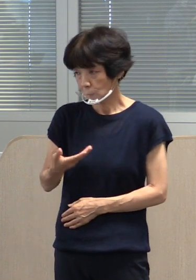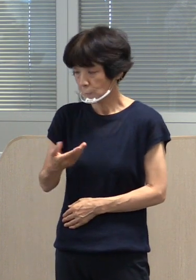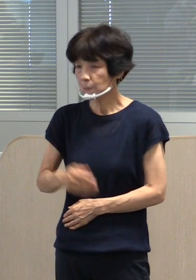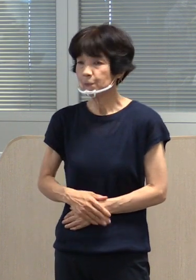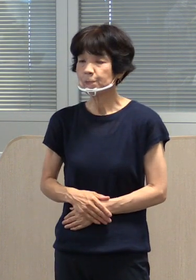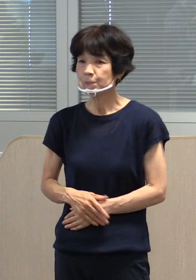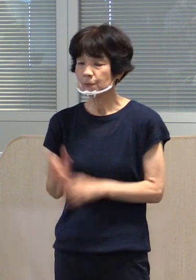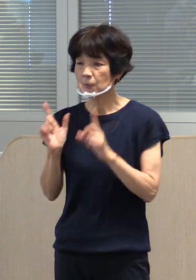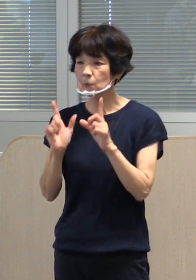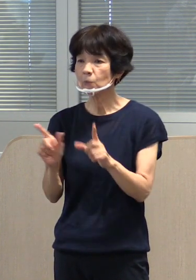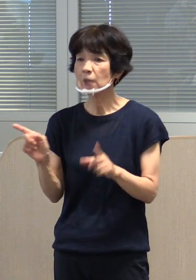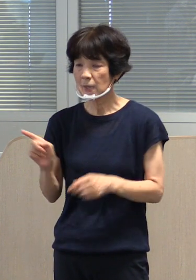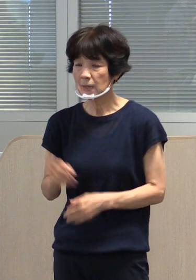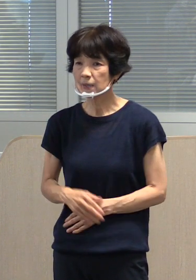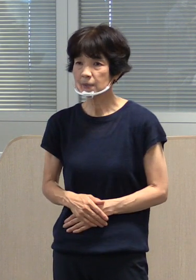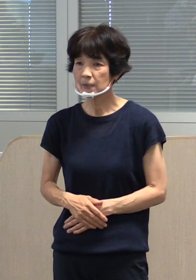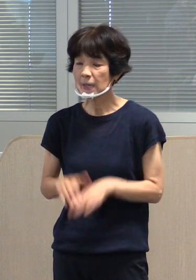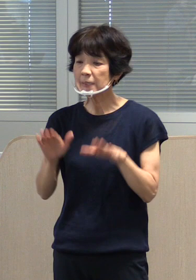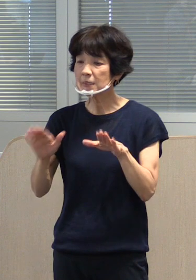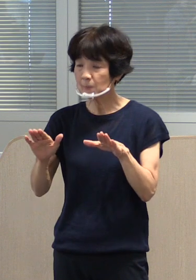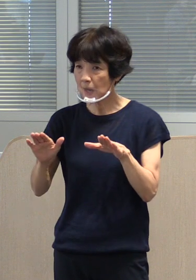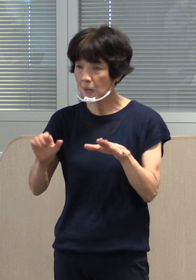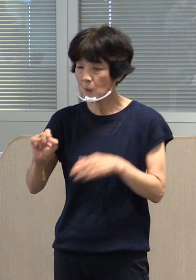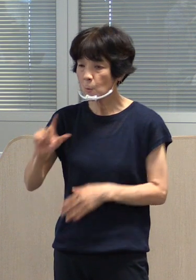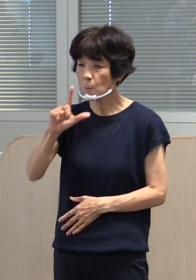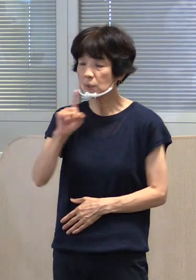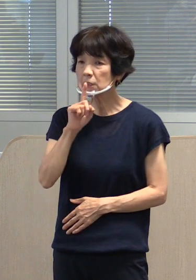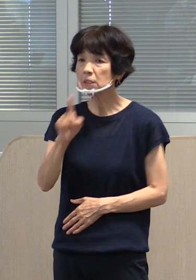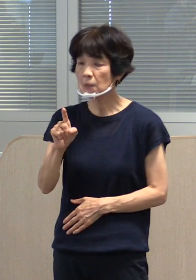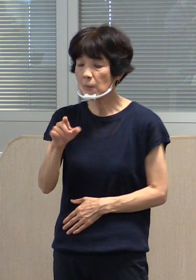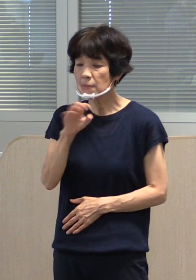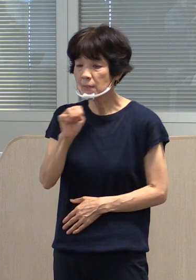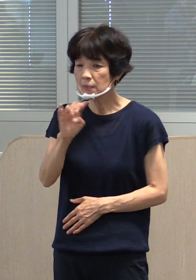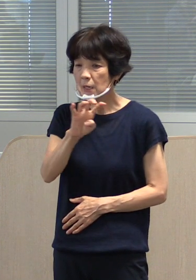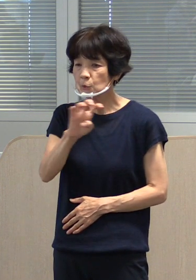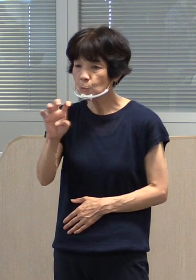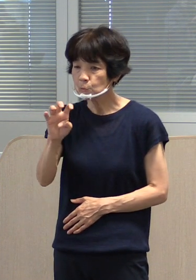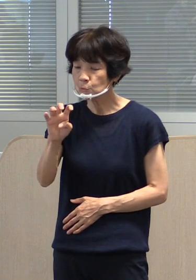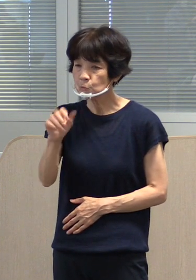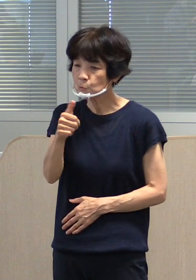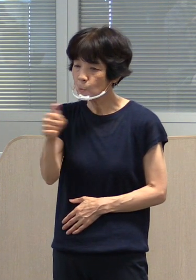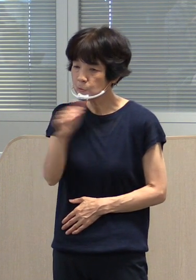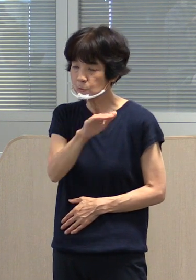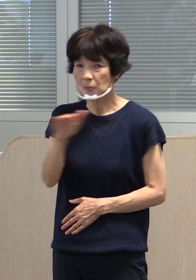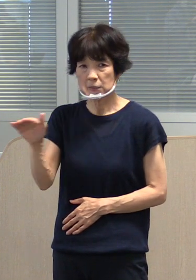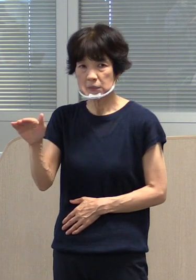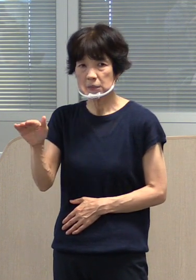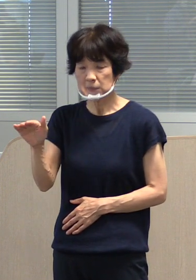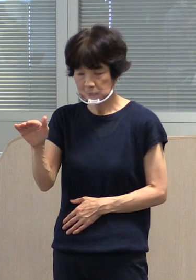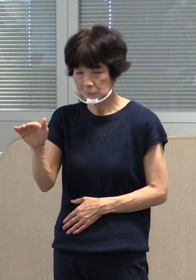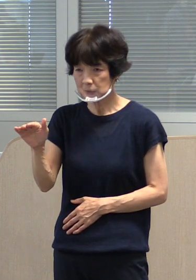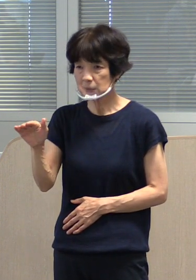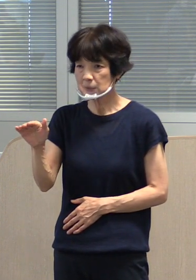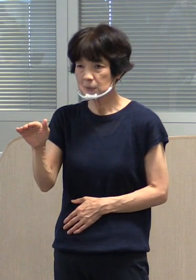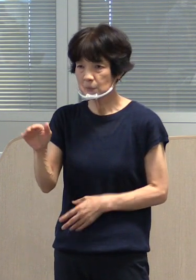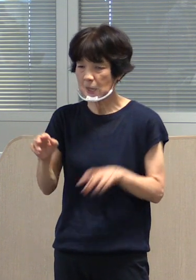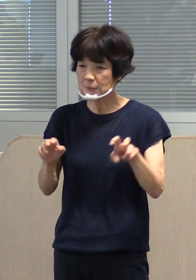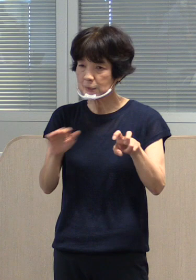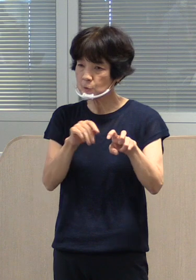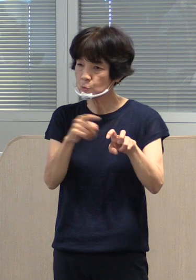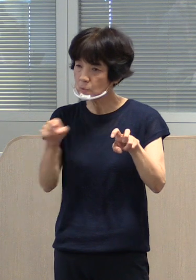か。 今多いのはですね40代50代20代から50